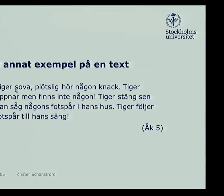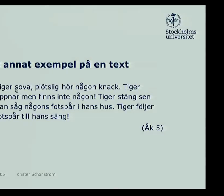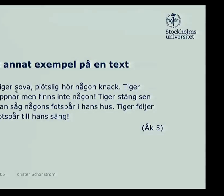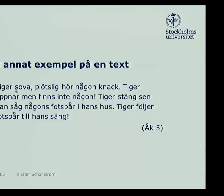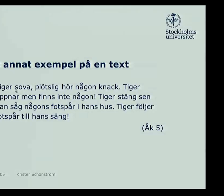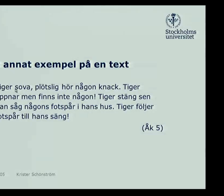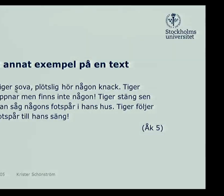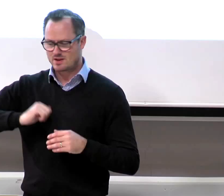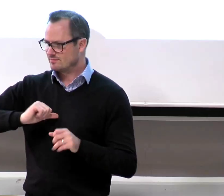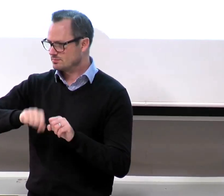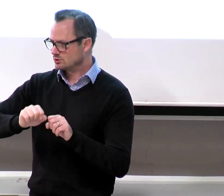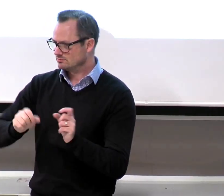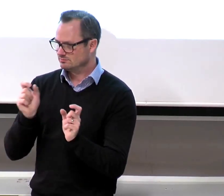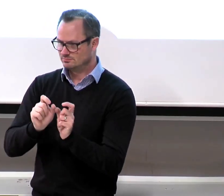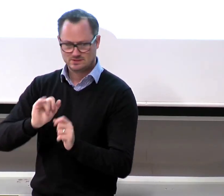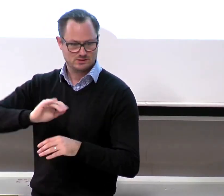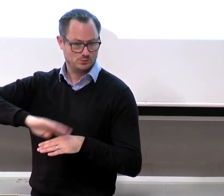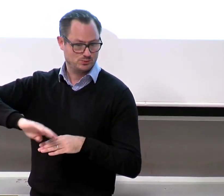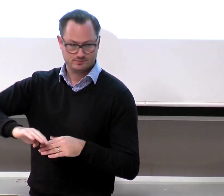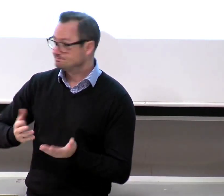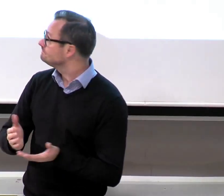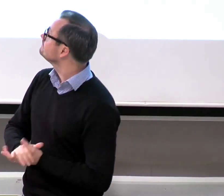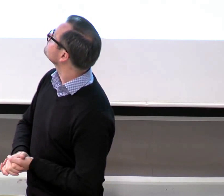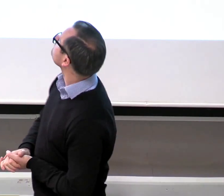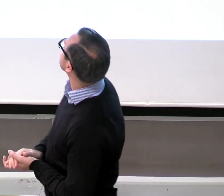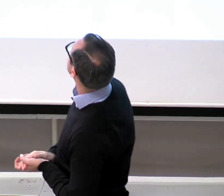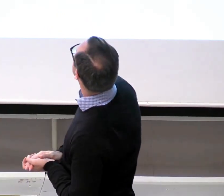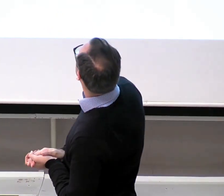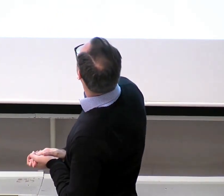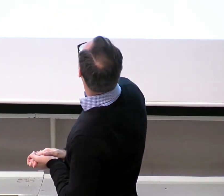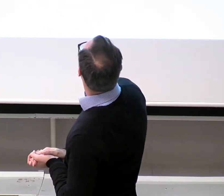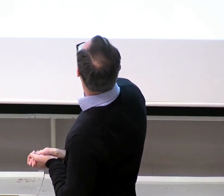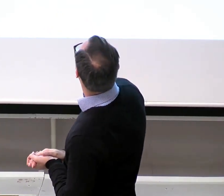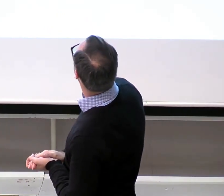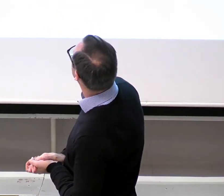Sova kan man säga att man har undvikit att böja ordet sova.